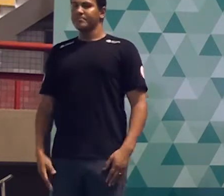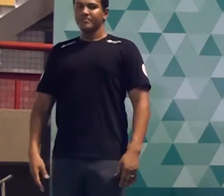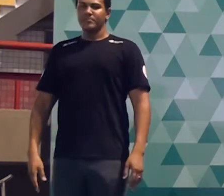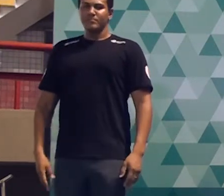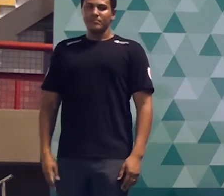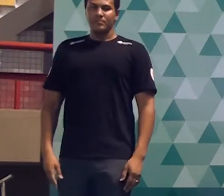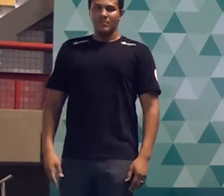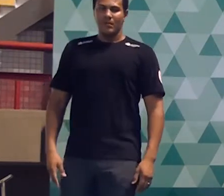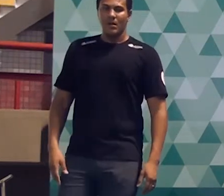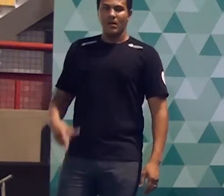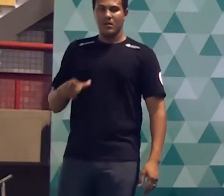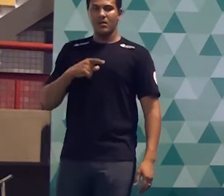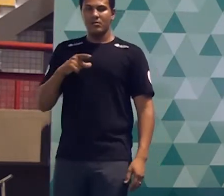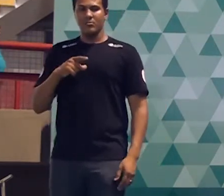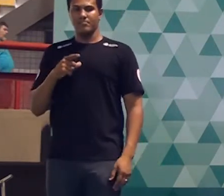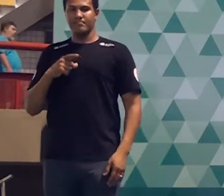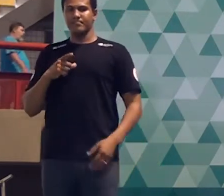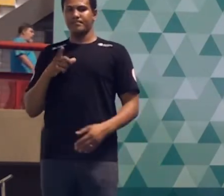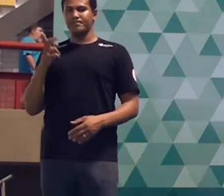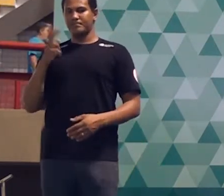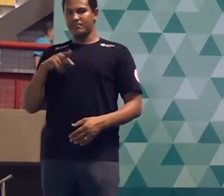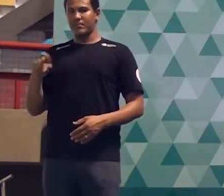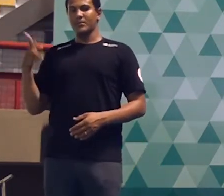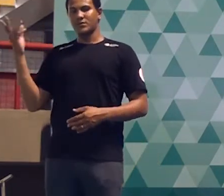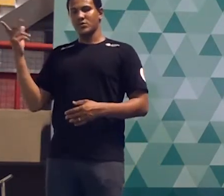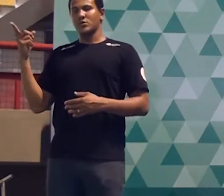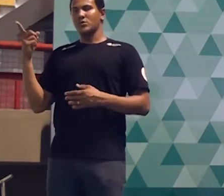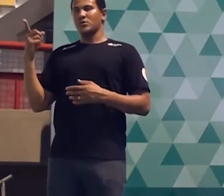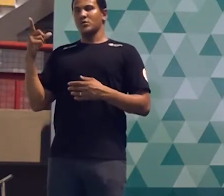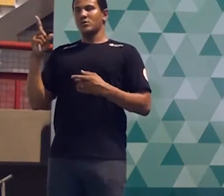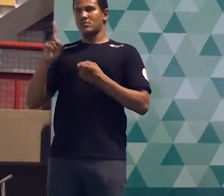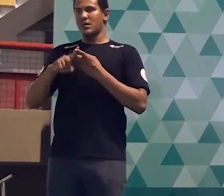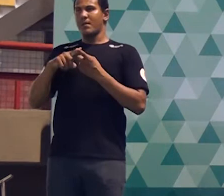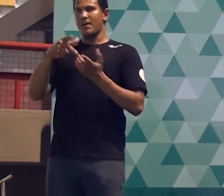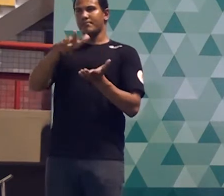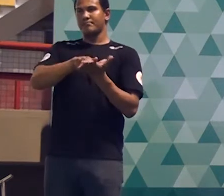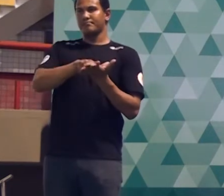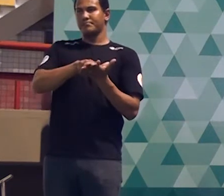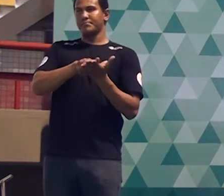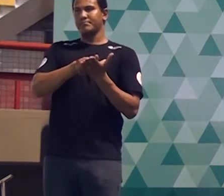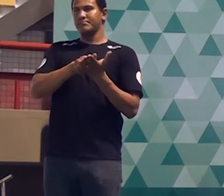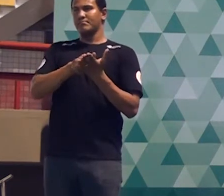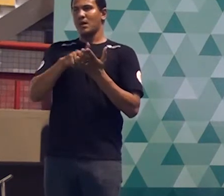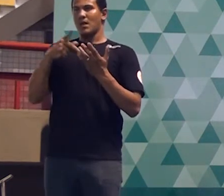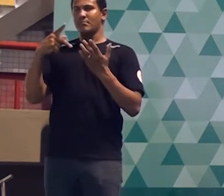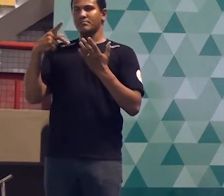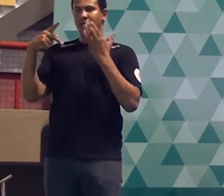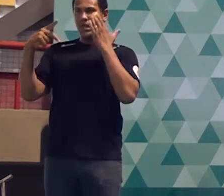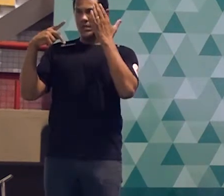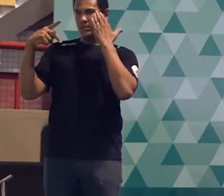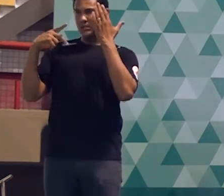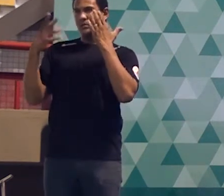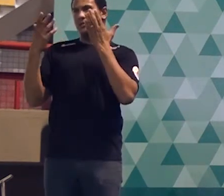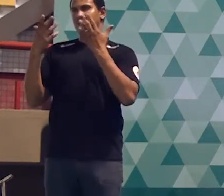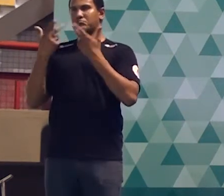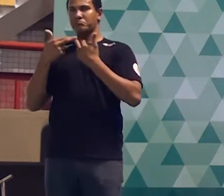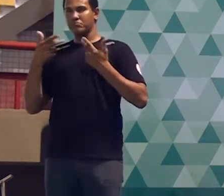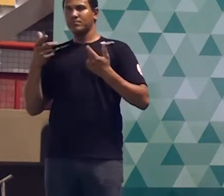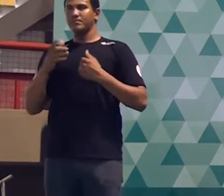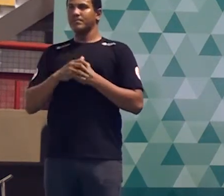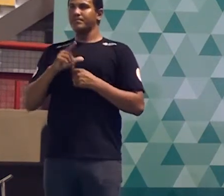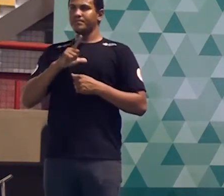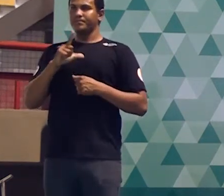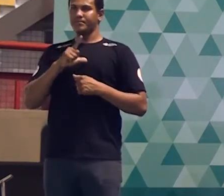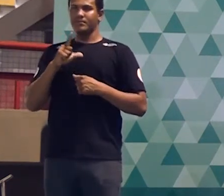e psicanalista, como aparece no Facebook. Eu tenho um Face em que eu costumo interagir com os meus alunos, mandar dicas de português,